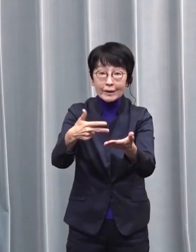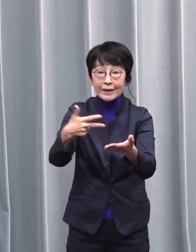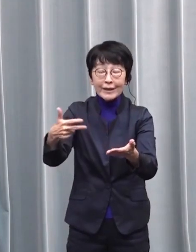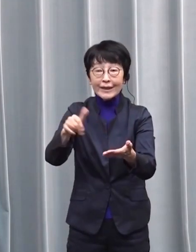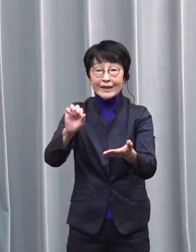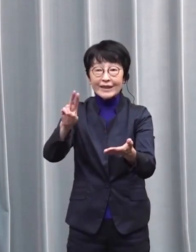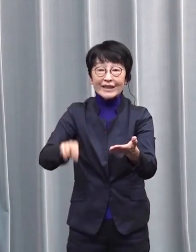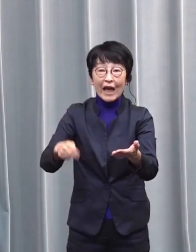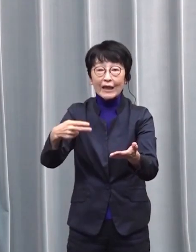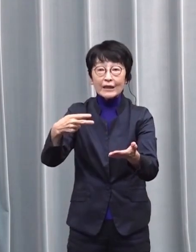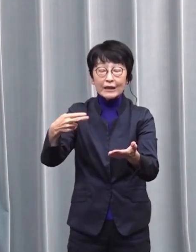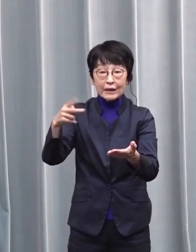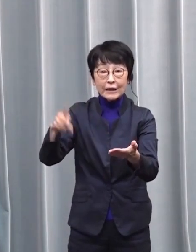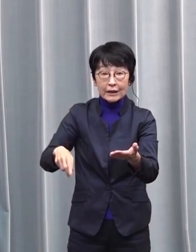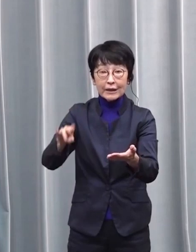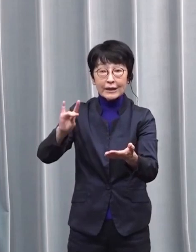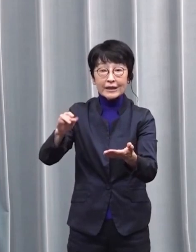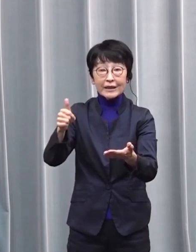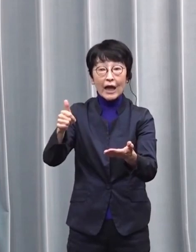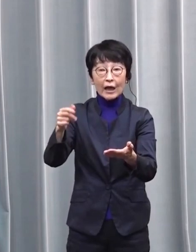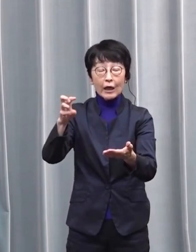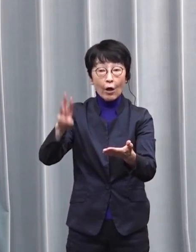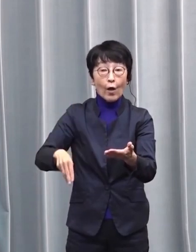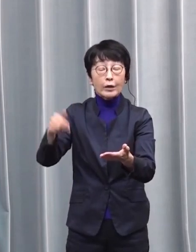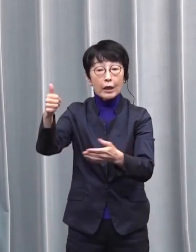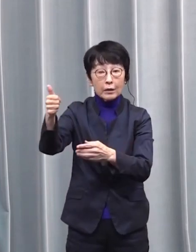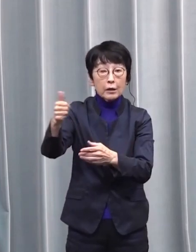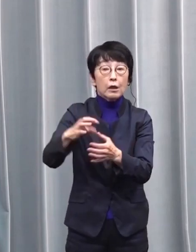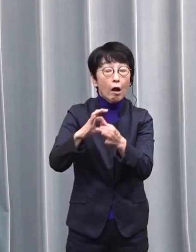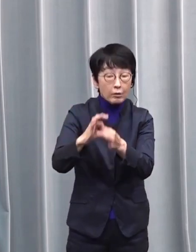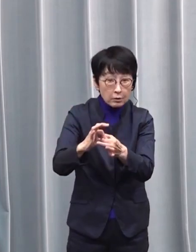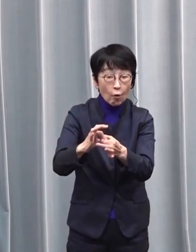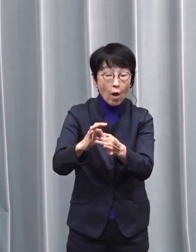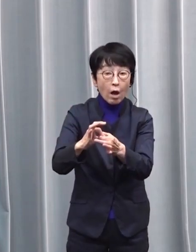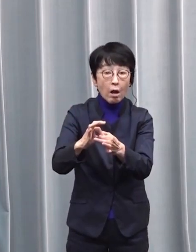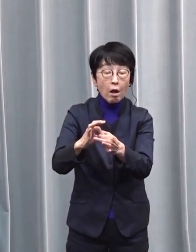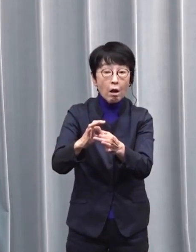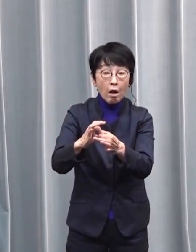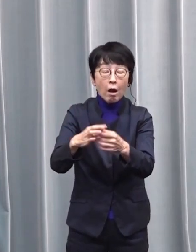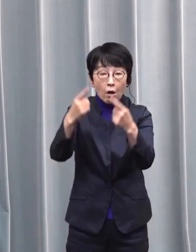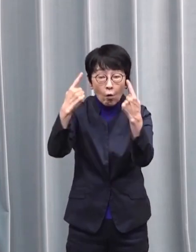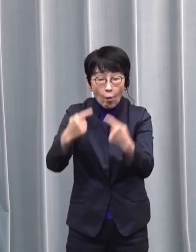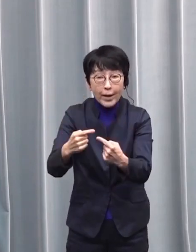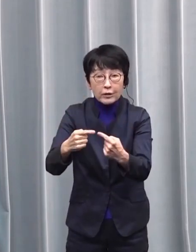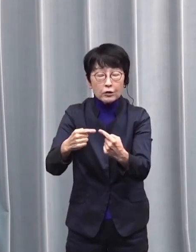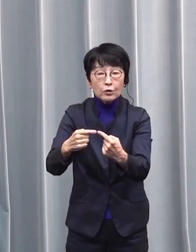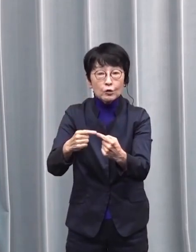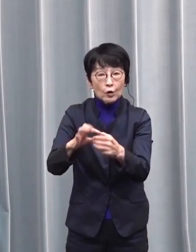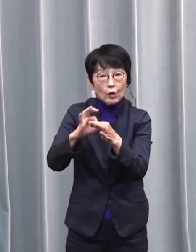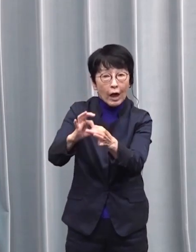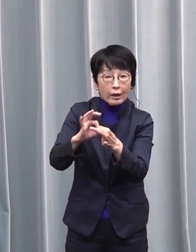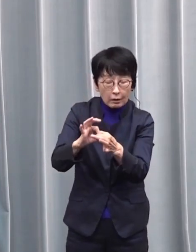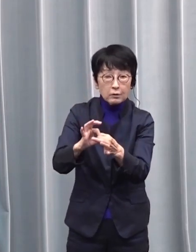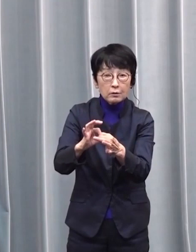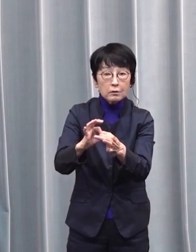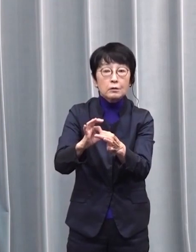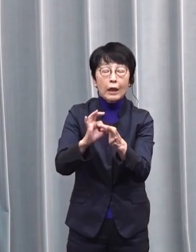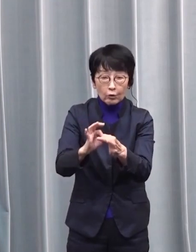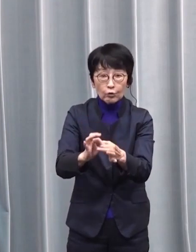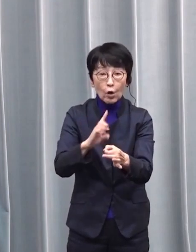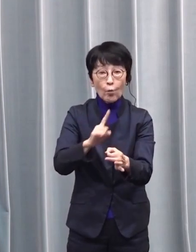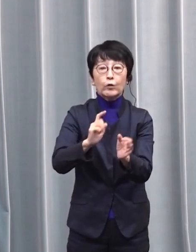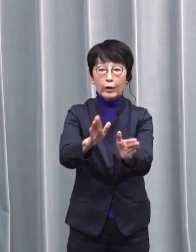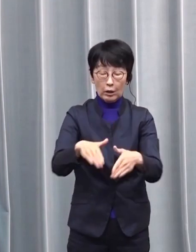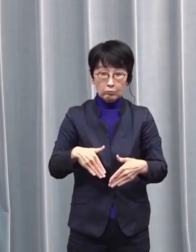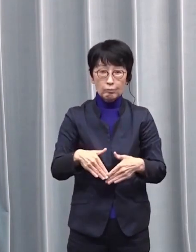か否かといった点については、個別具体の事案に関することでありお答えを差し控えますが、一般論で